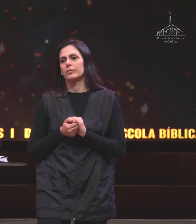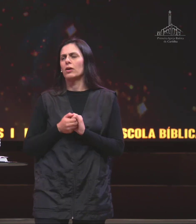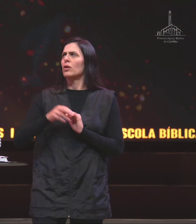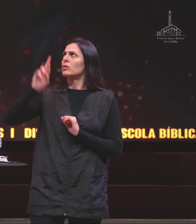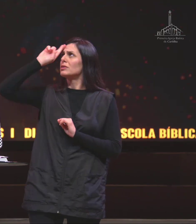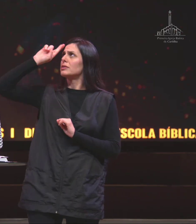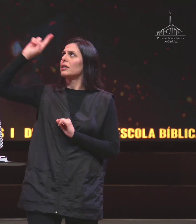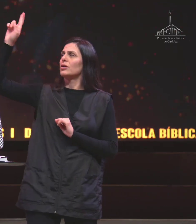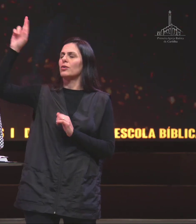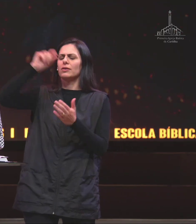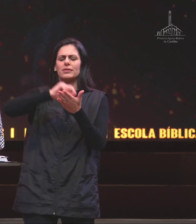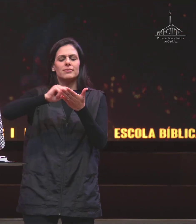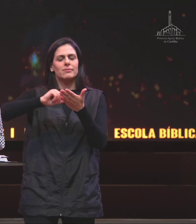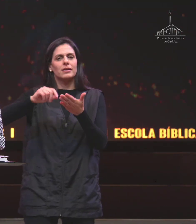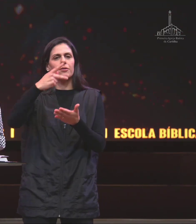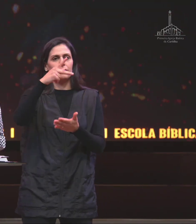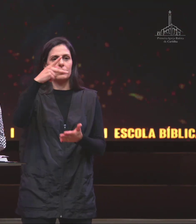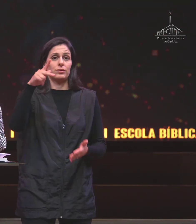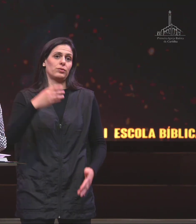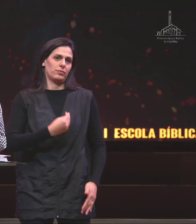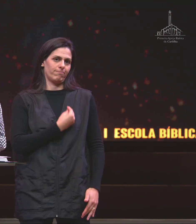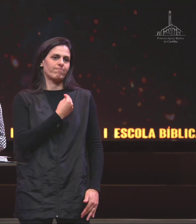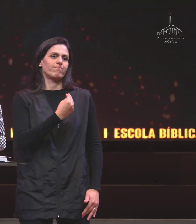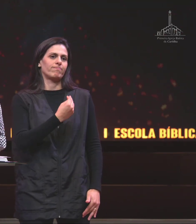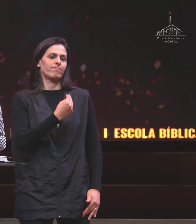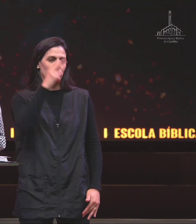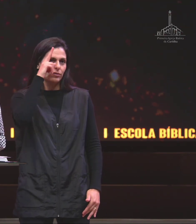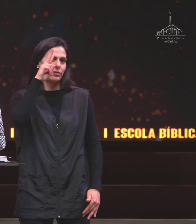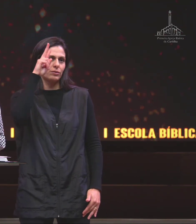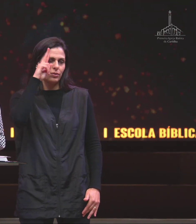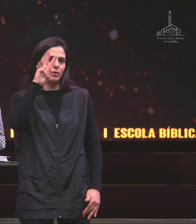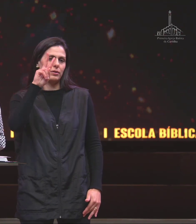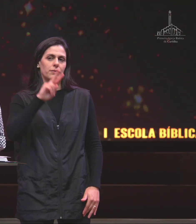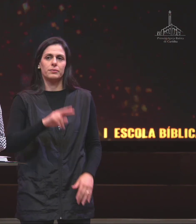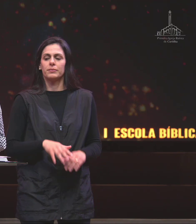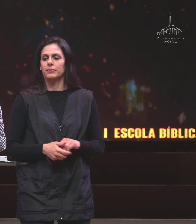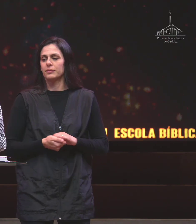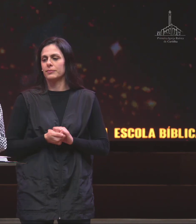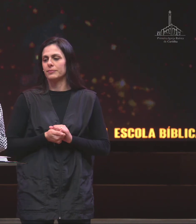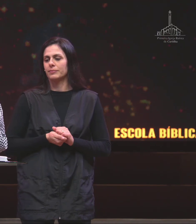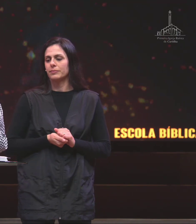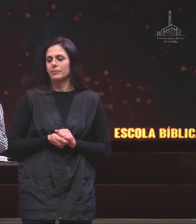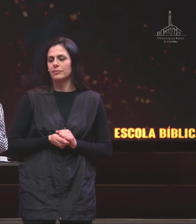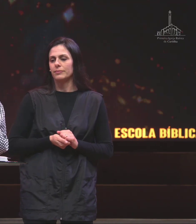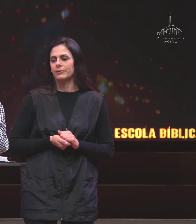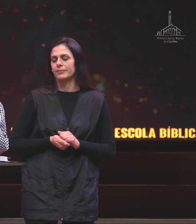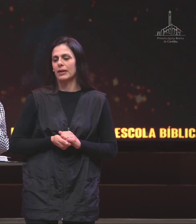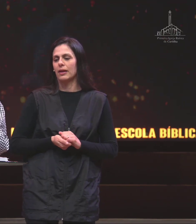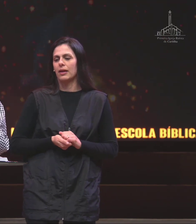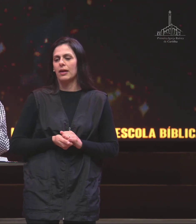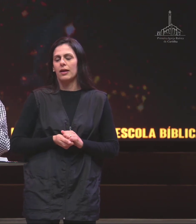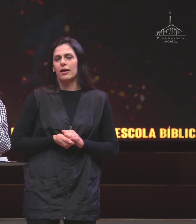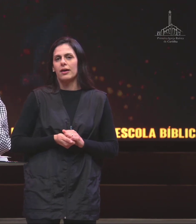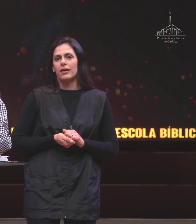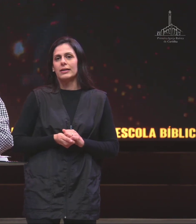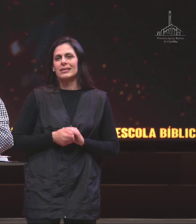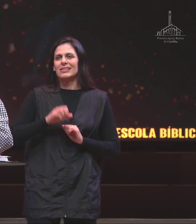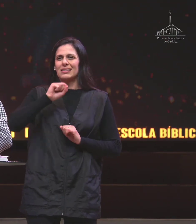servir. Não tenho todas as respostas, graças a Deus, porque senão para que a gente ia viver pela fé, né? Se a gente tivesse todas as